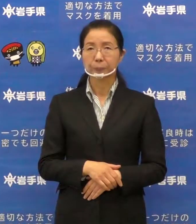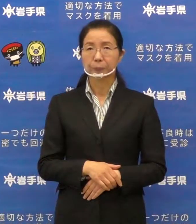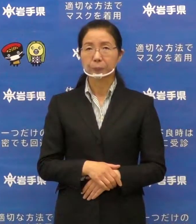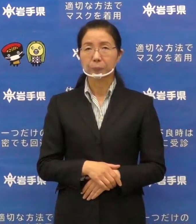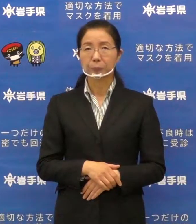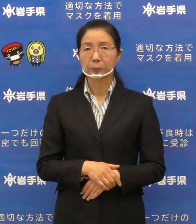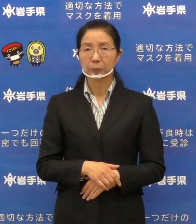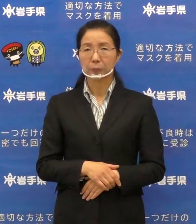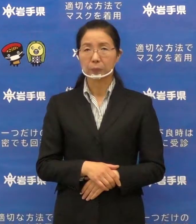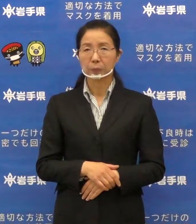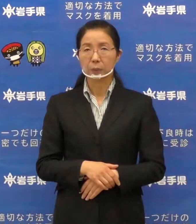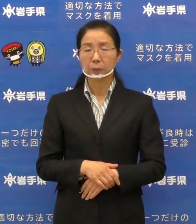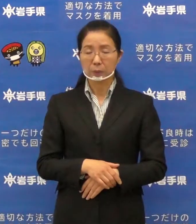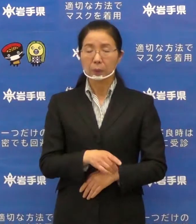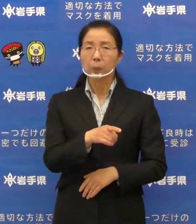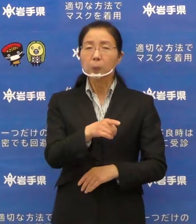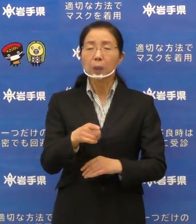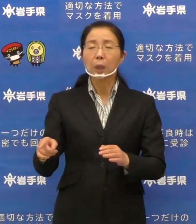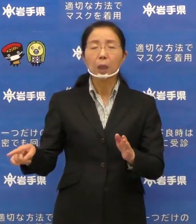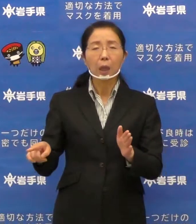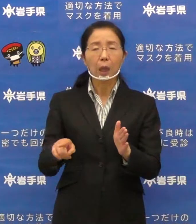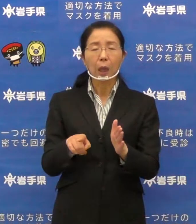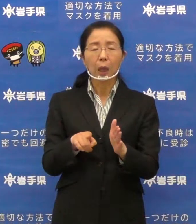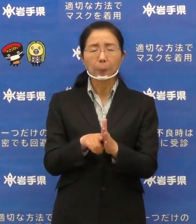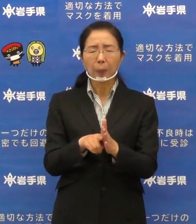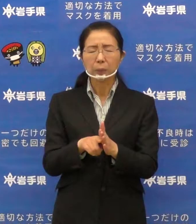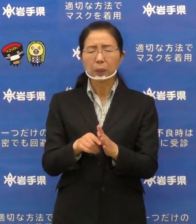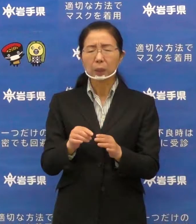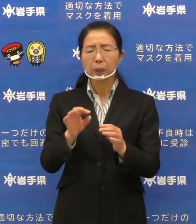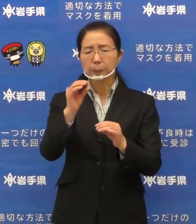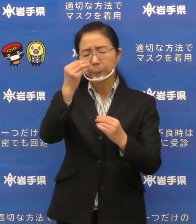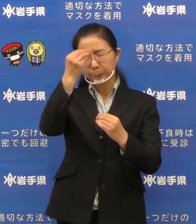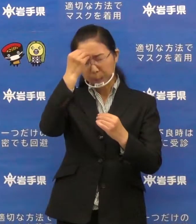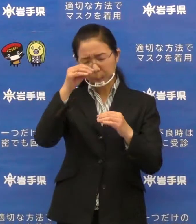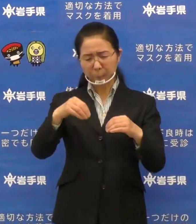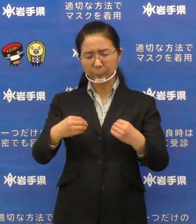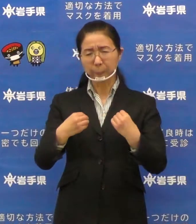それまで被害を受けてなかったようなところに、